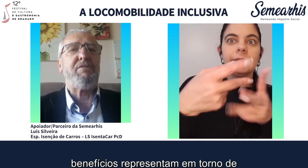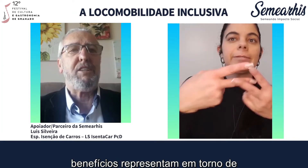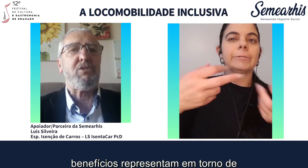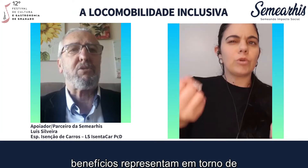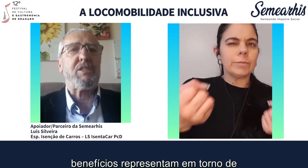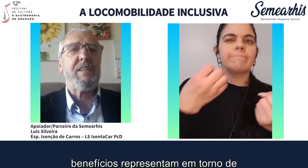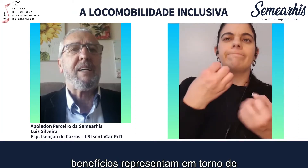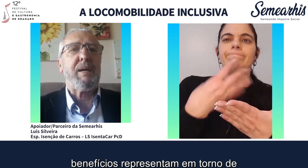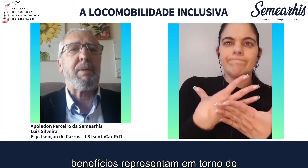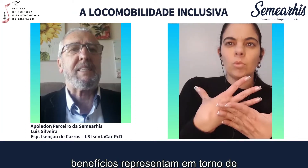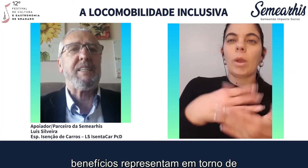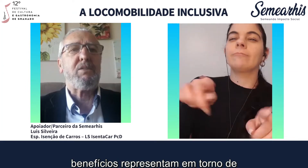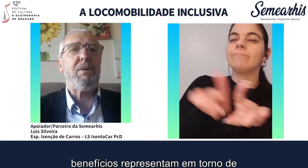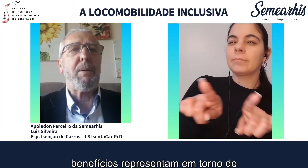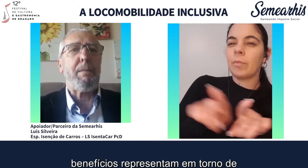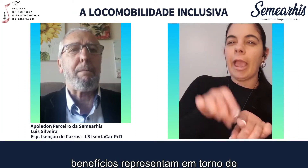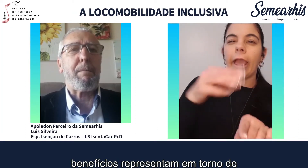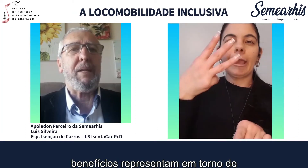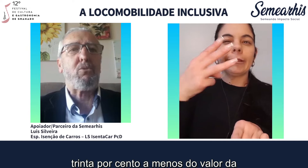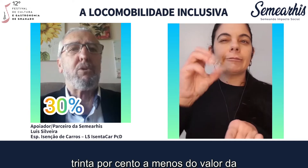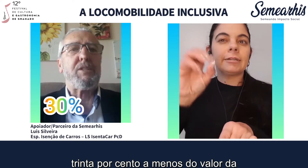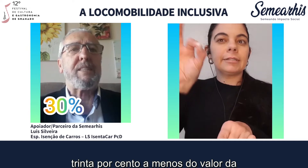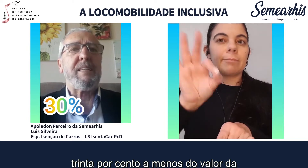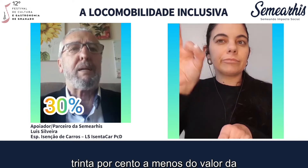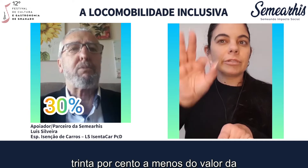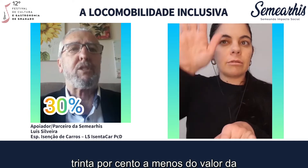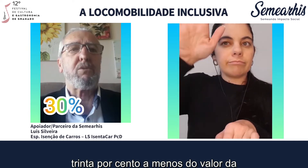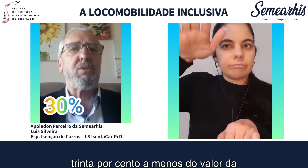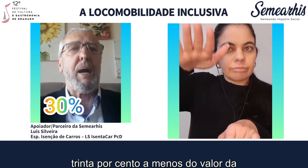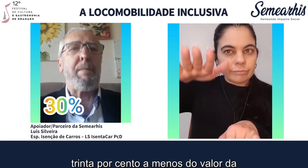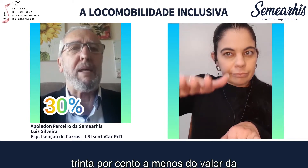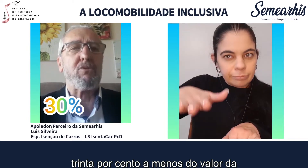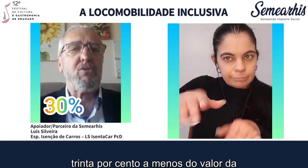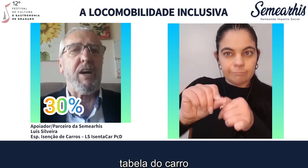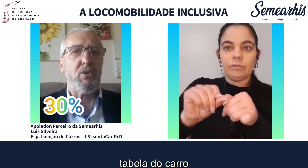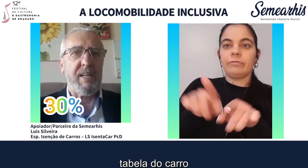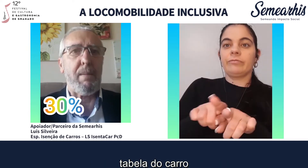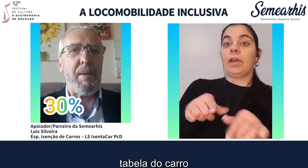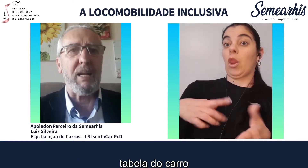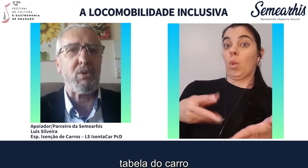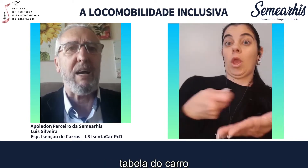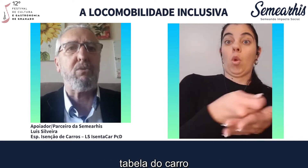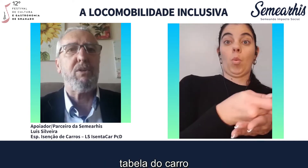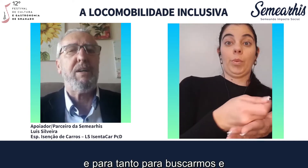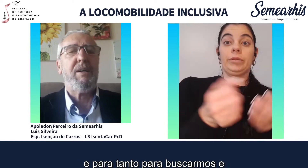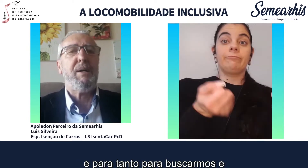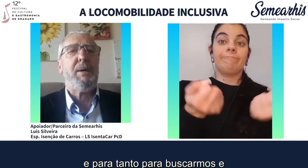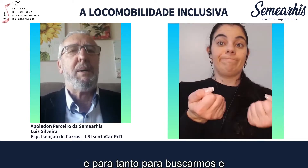esses benefícios representam em torno de 30% a menos do valor da tabela do